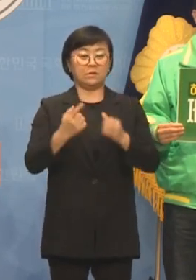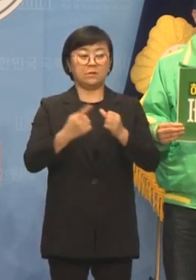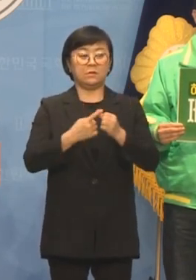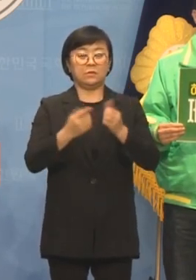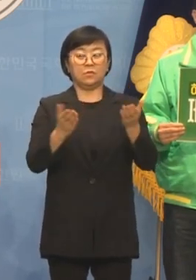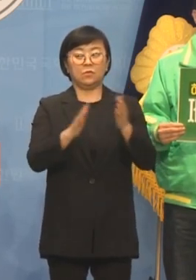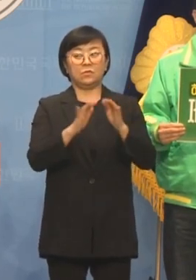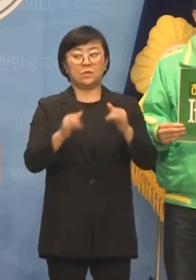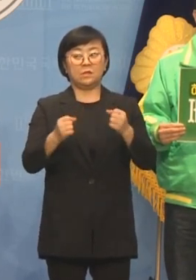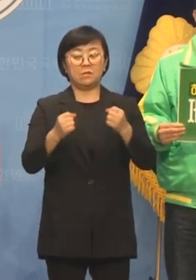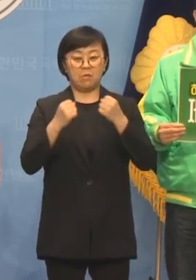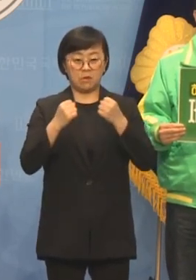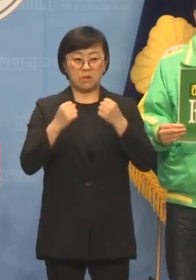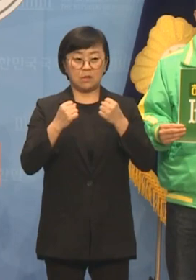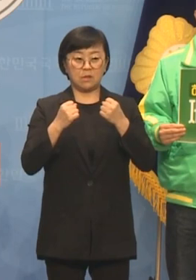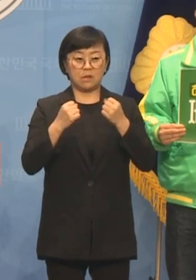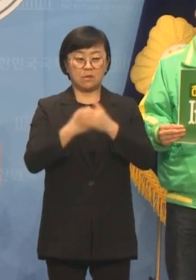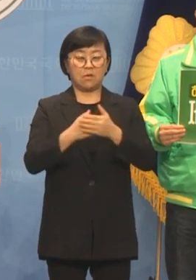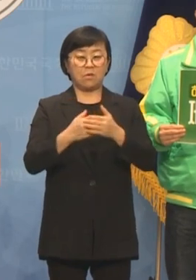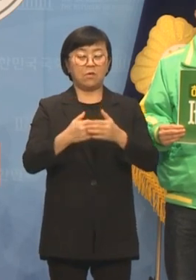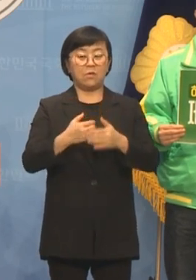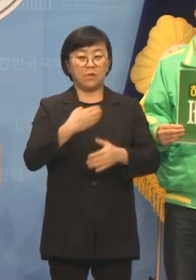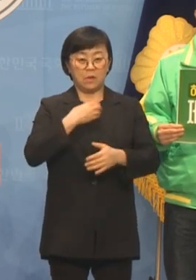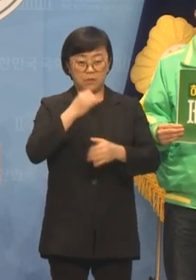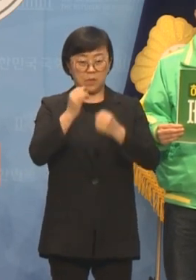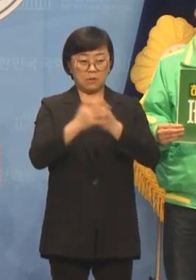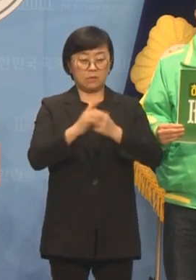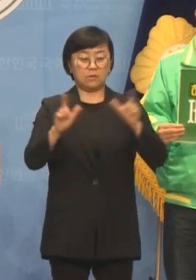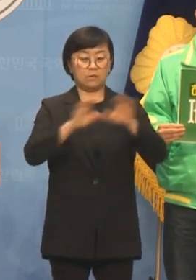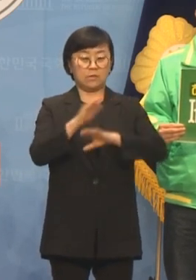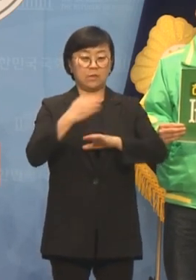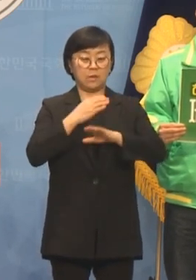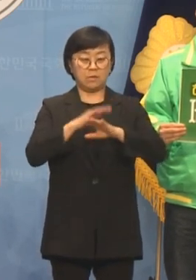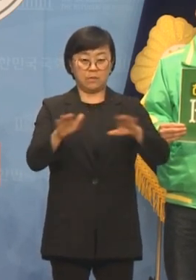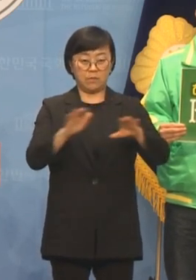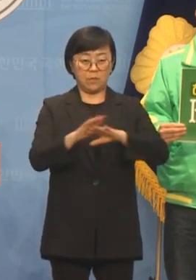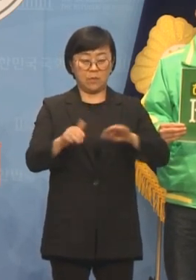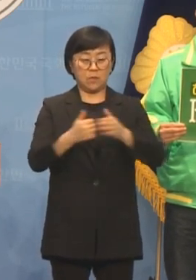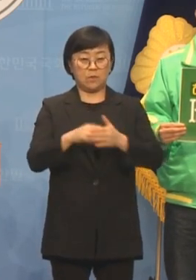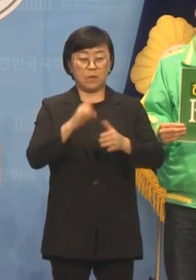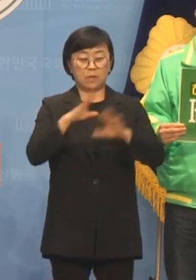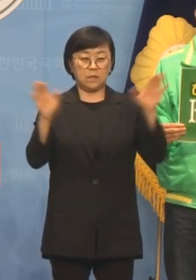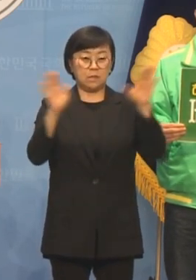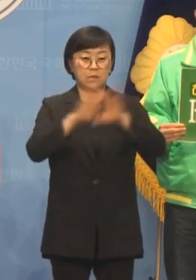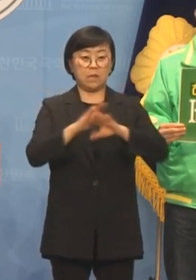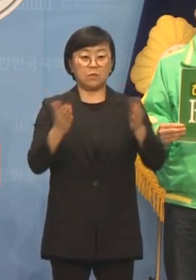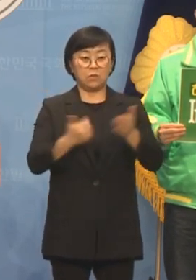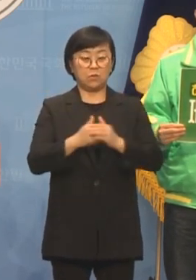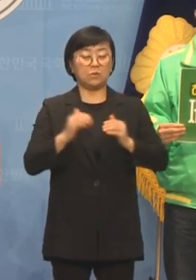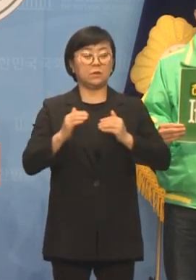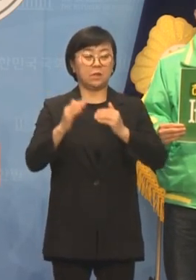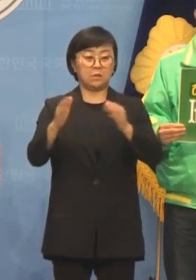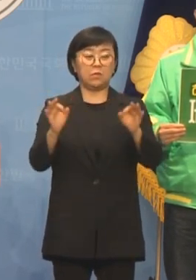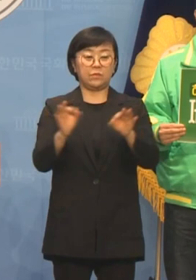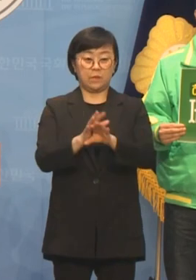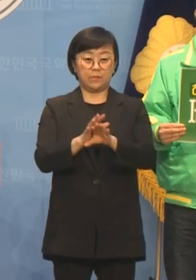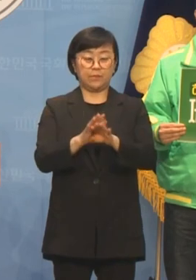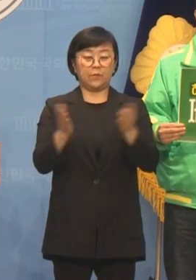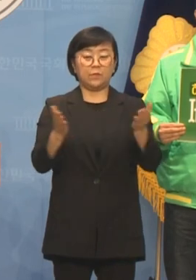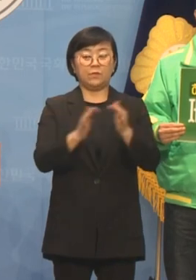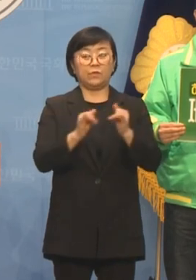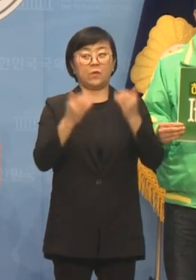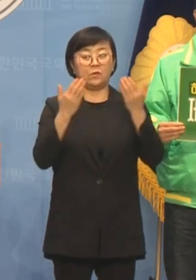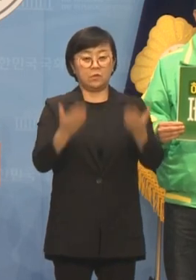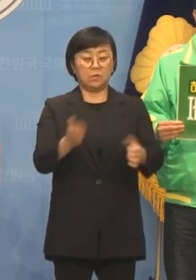노동자들의 건강을 감먹고 기후이 해결해도 전혀 도움이 되지 않는 심야 노동은 단계적으로 폐지해서 노동자들의